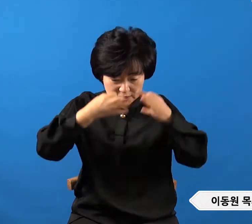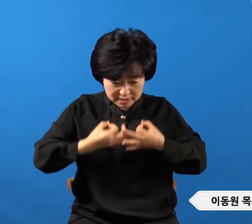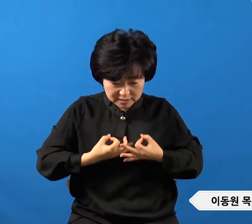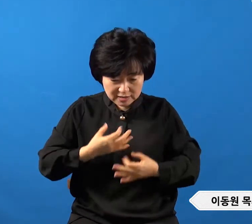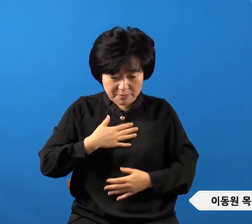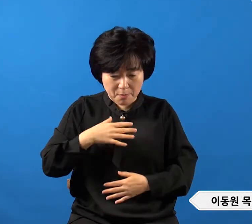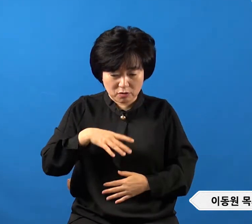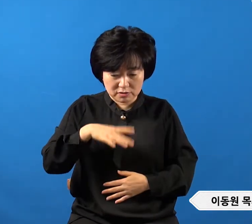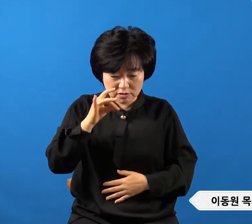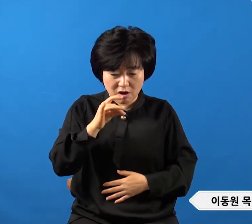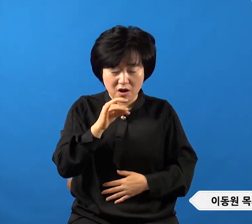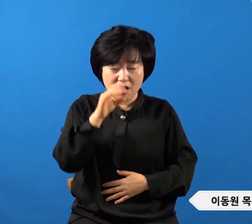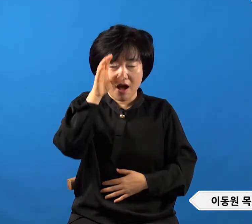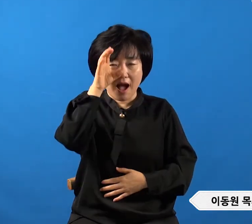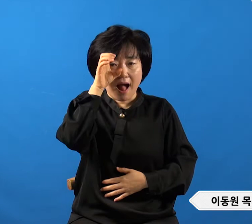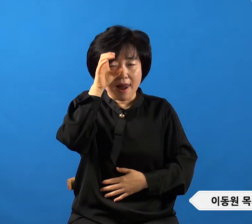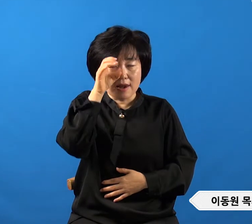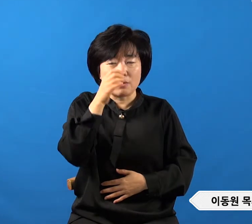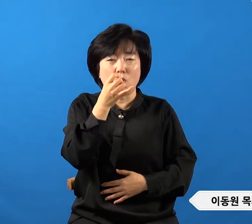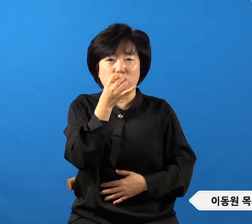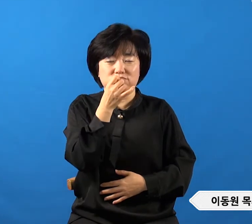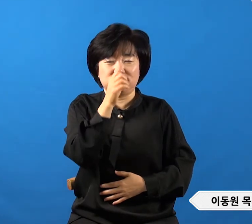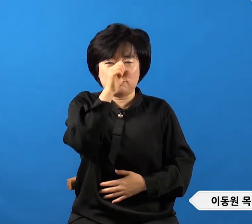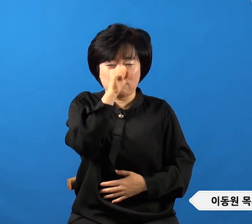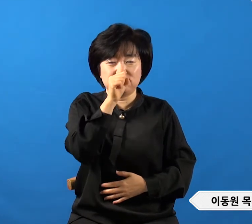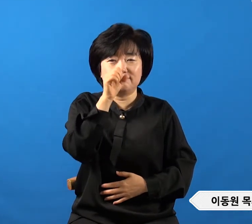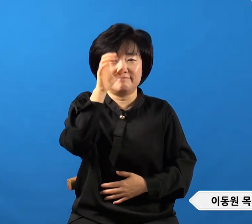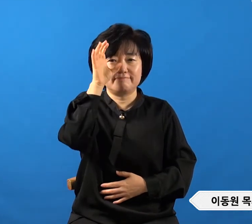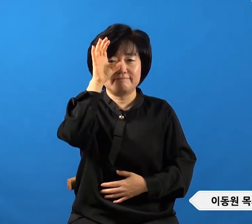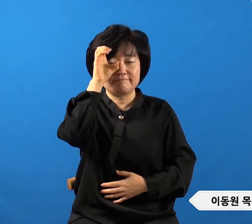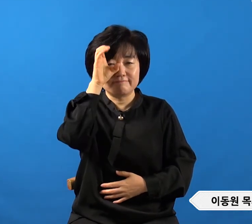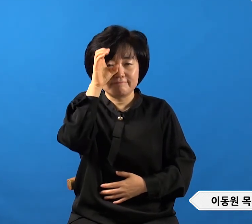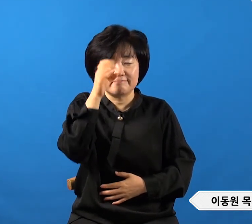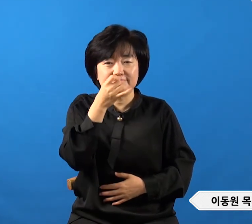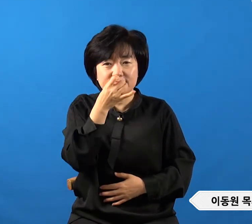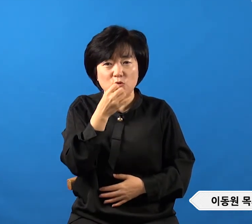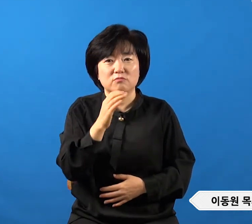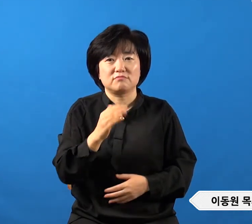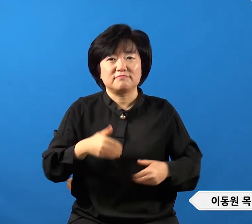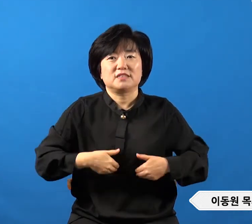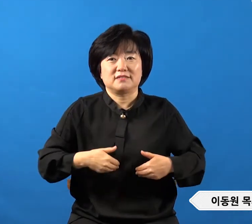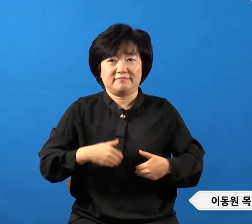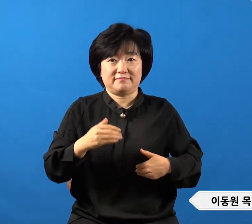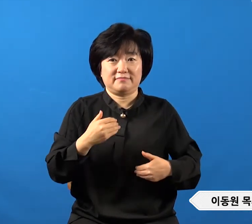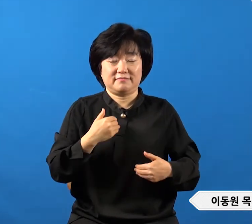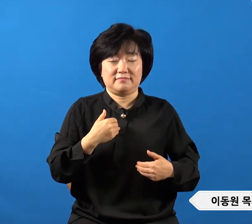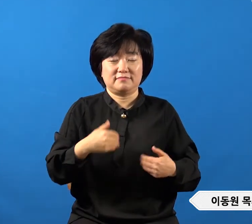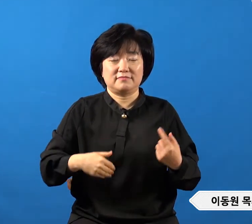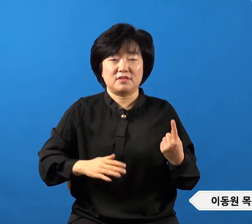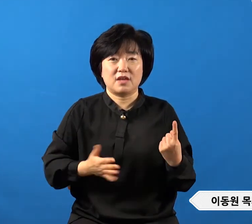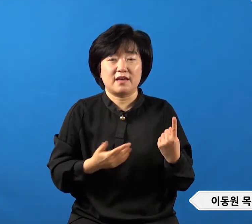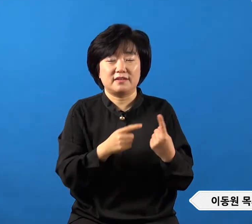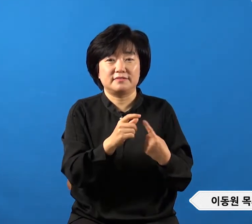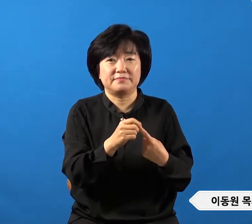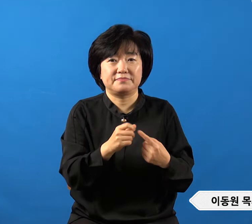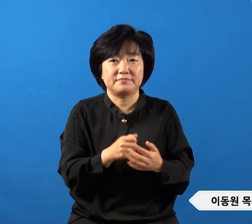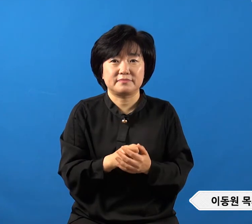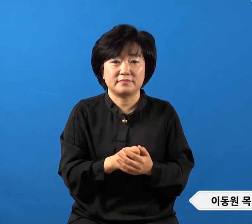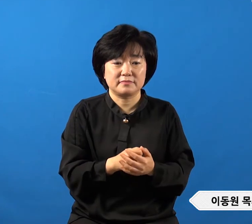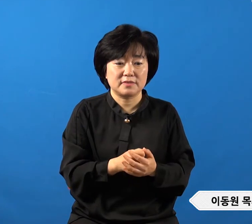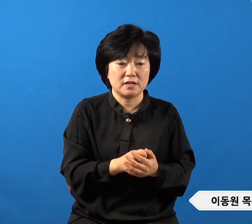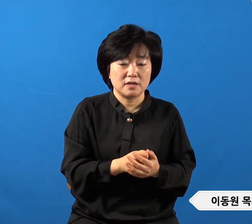자신이 먼저 알곡이 되어야 한다라는 사실입니다. 우리는 이 비유를 곡식과 가라지의 비유